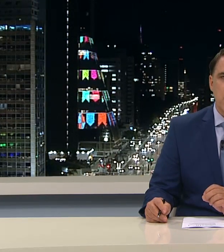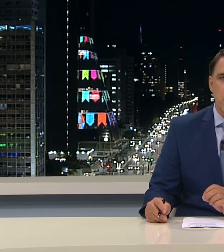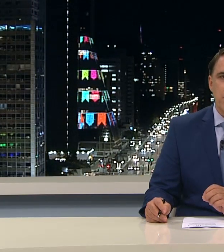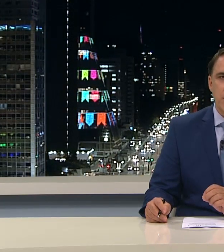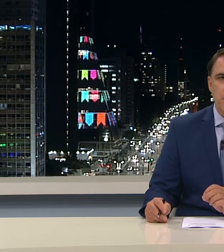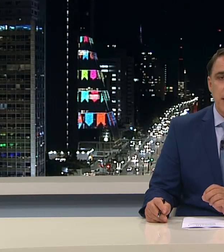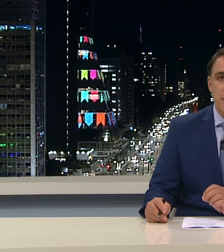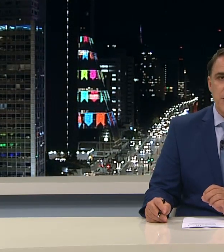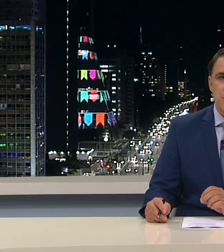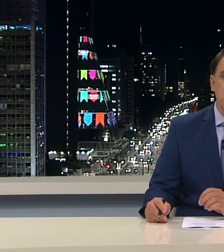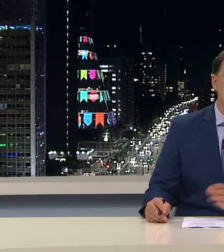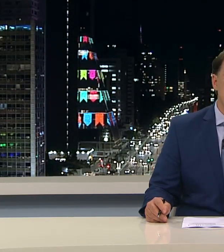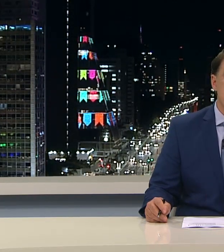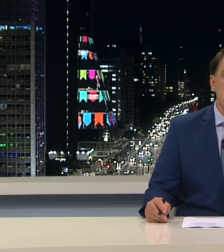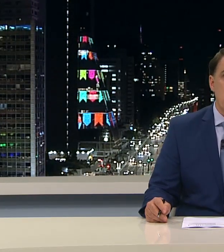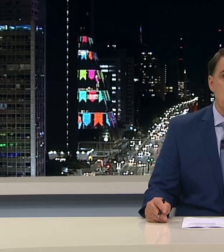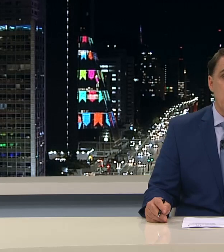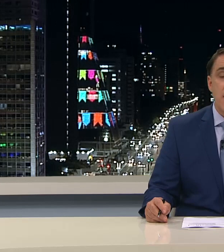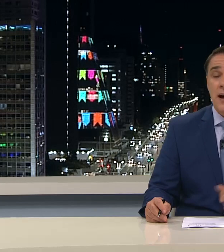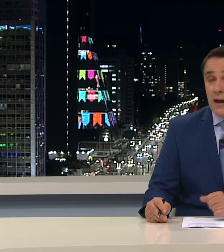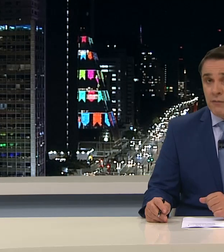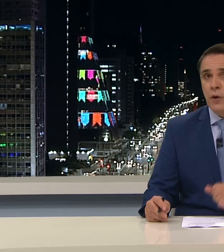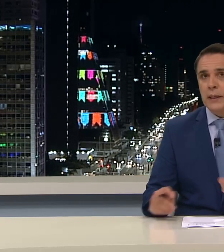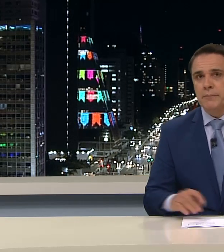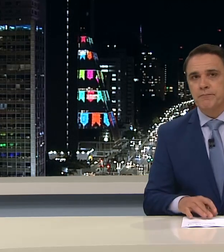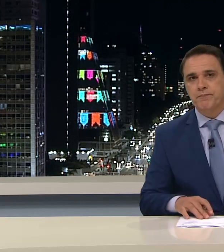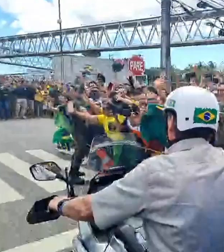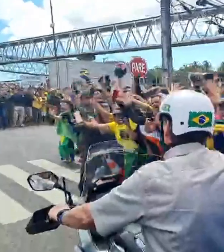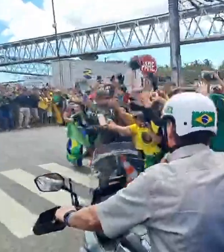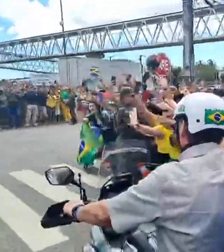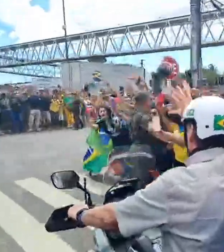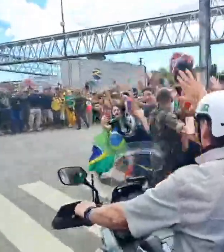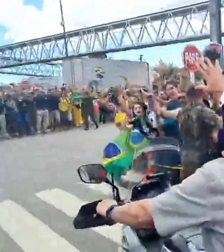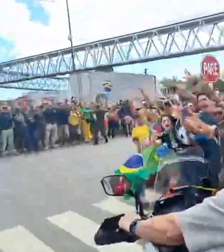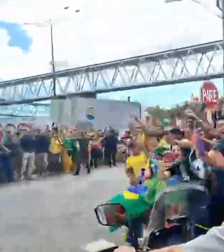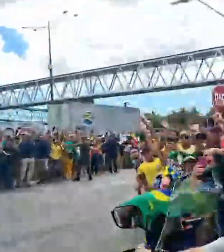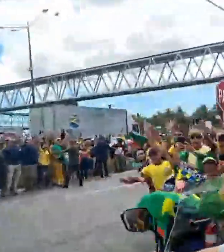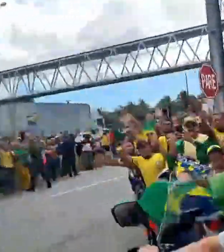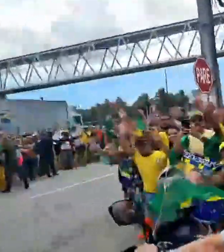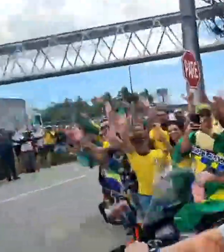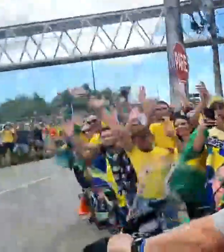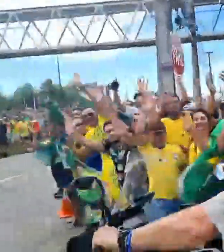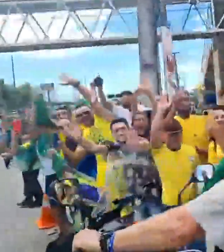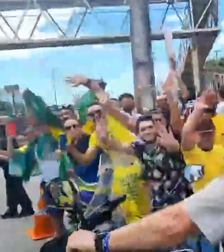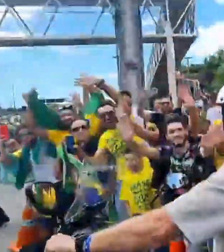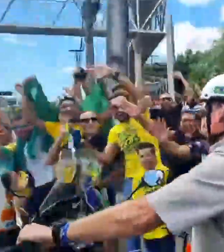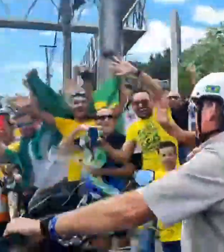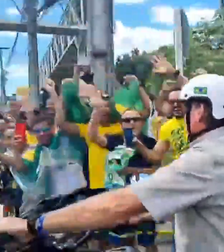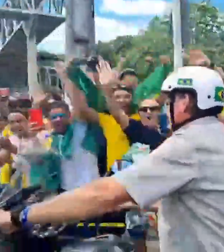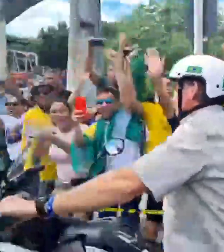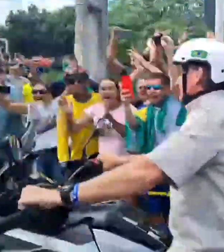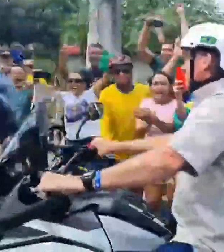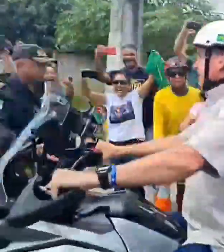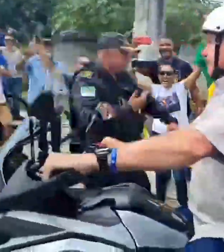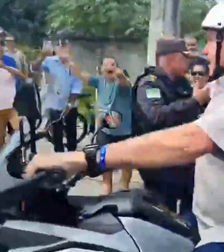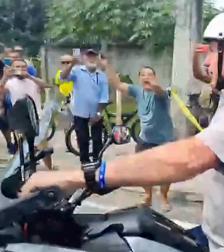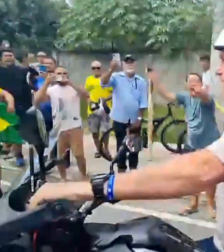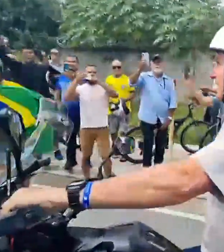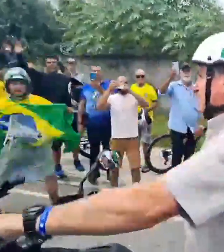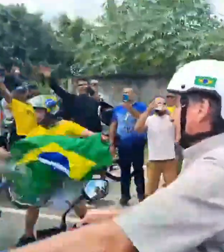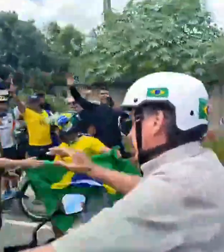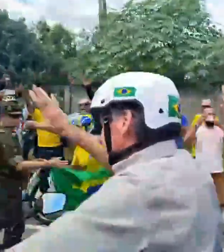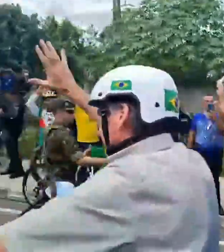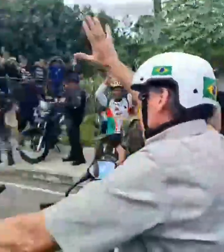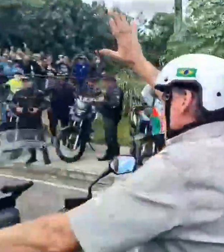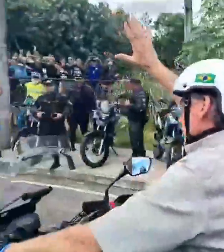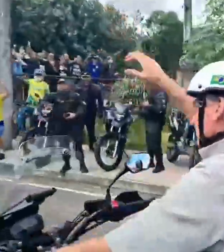atual situação econômica do país de inflação alta a fome o chefe do executivo desembarcam em Natal Pela